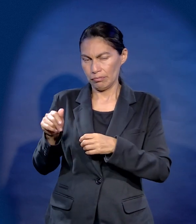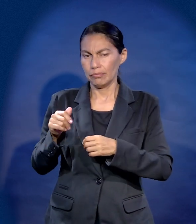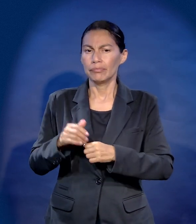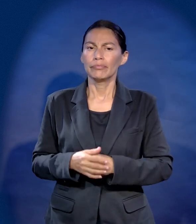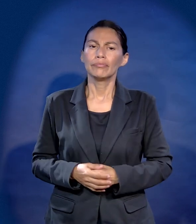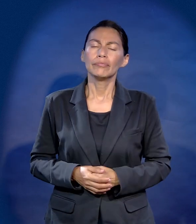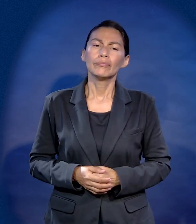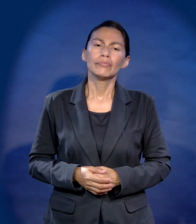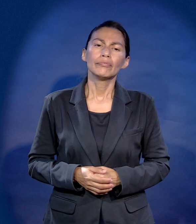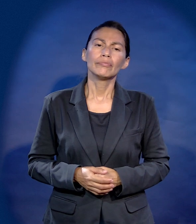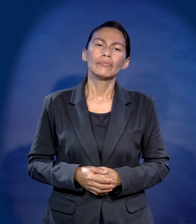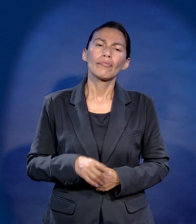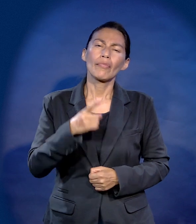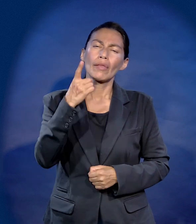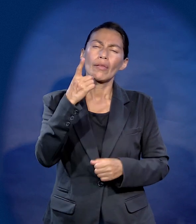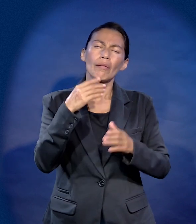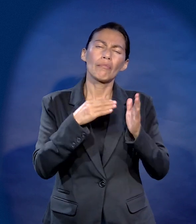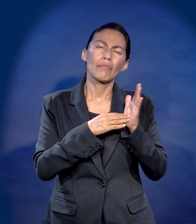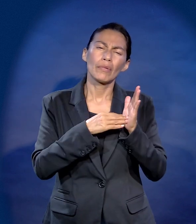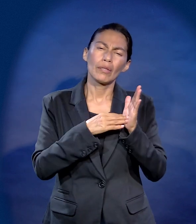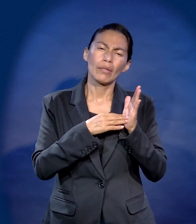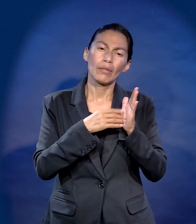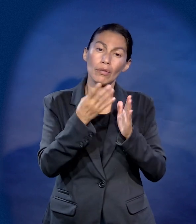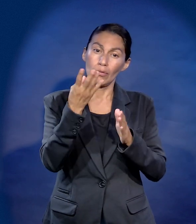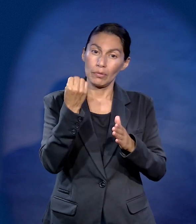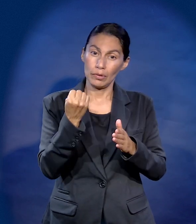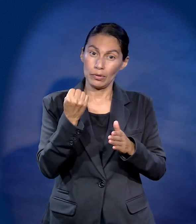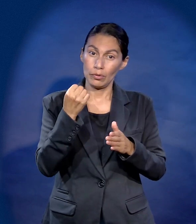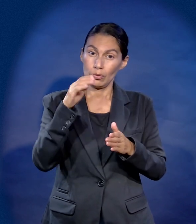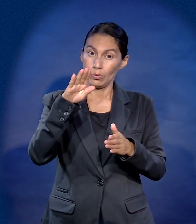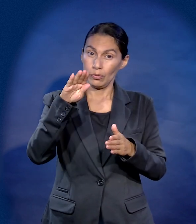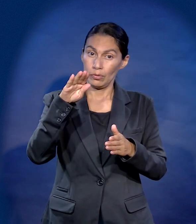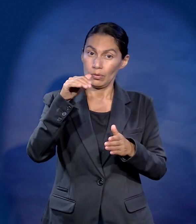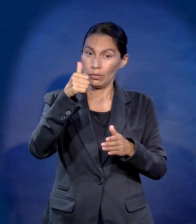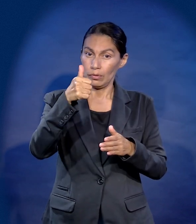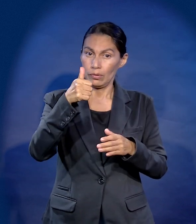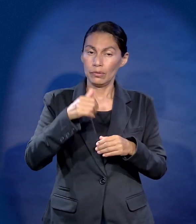accidente, específicamente en